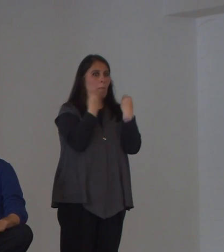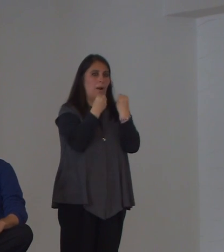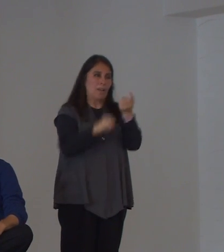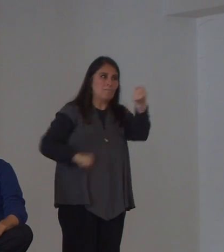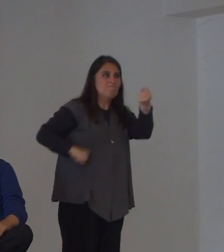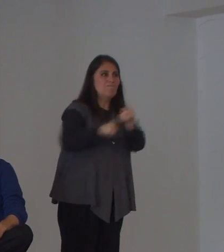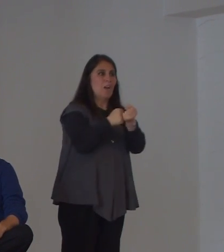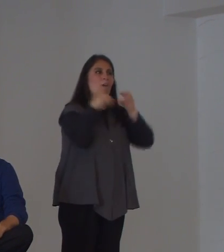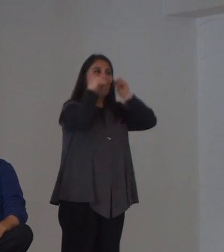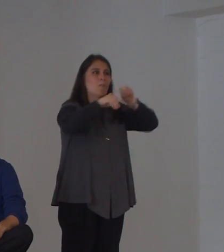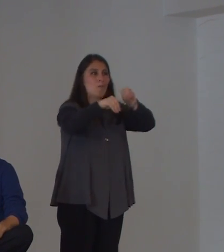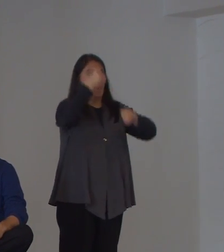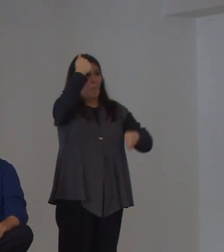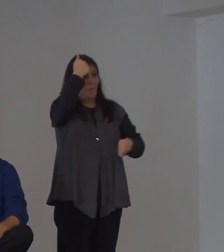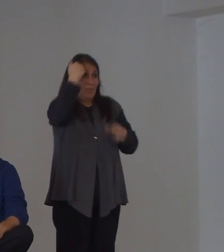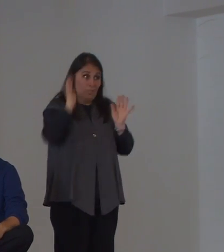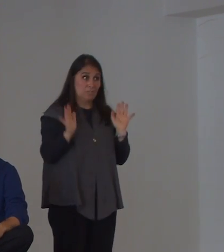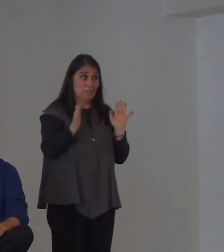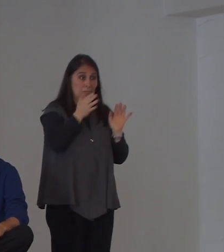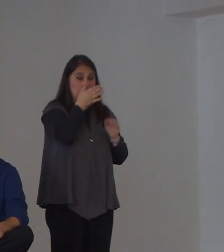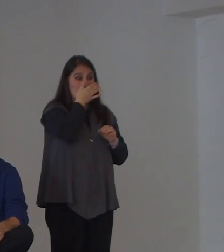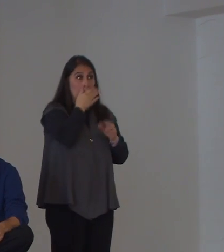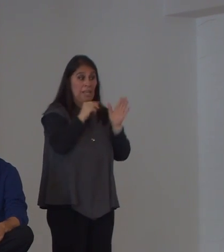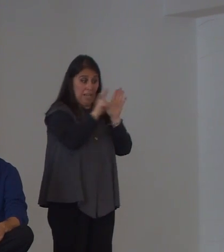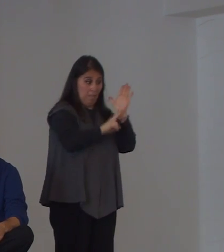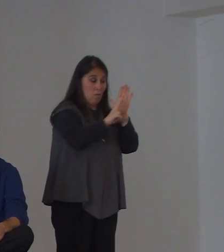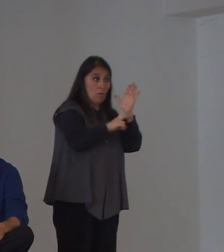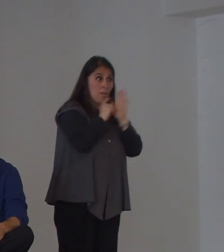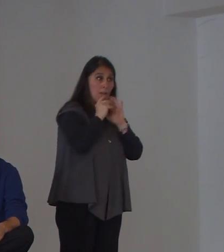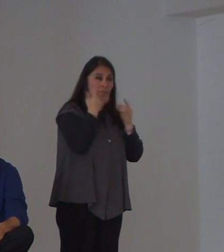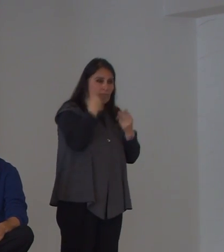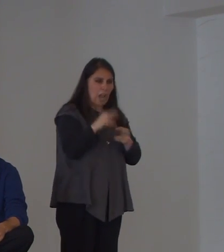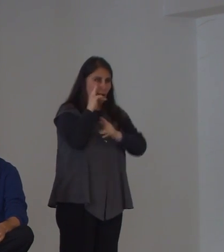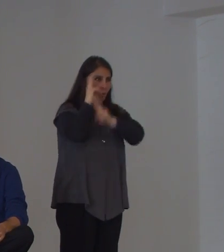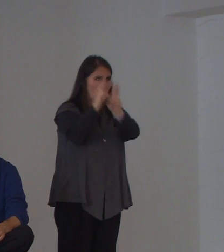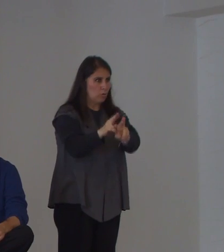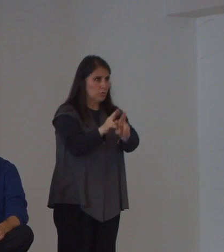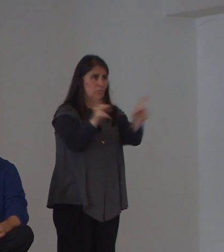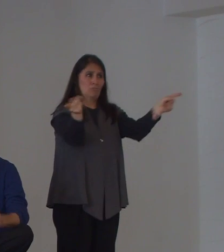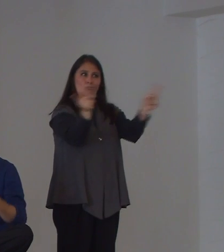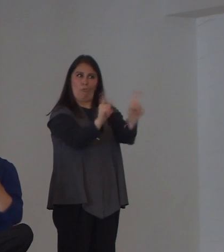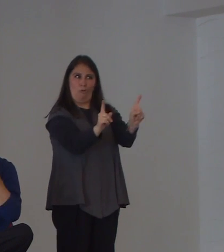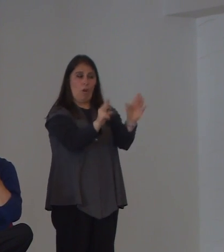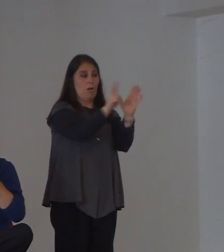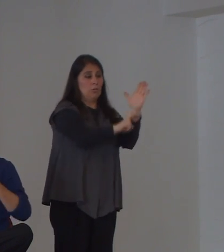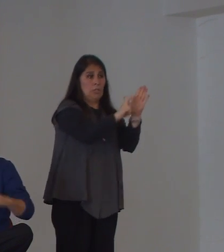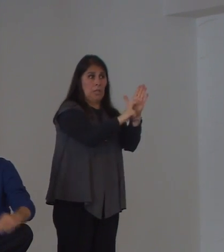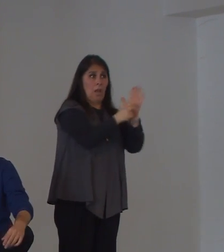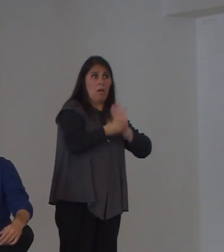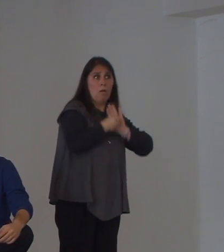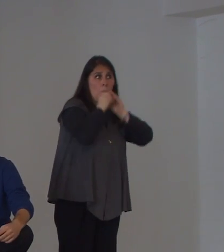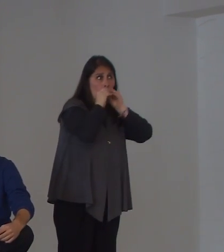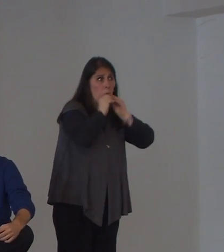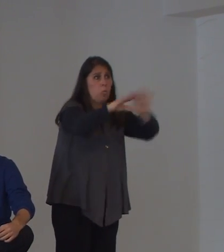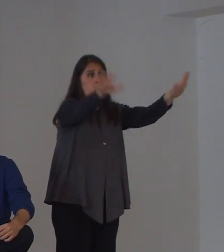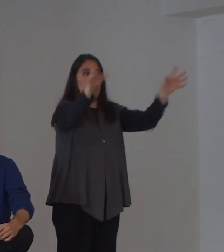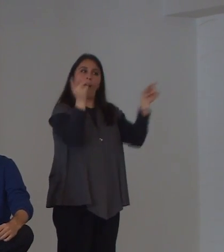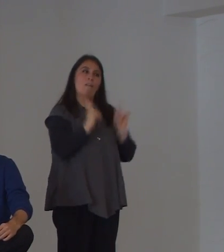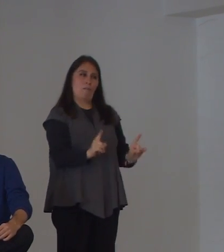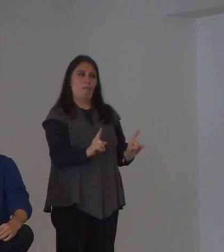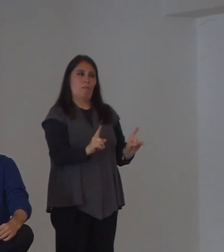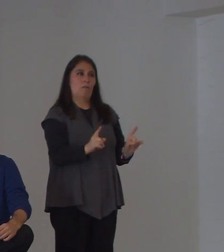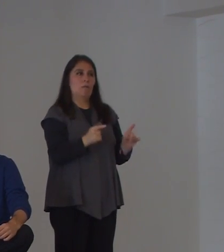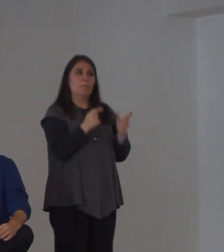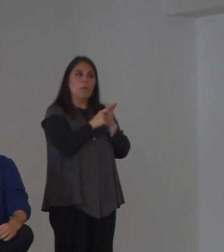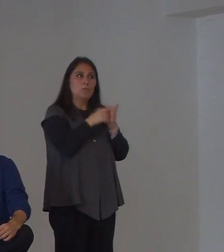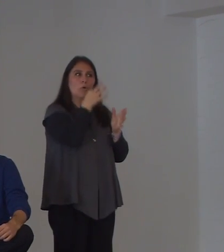maestros, aunque teóricamente eso no esté reconocido, aunque teóricamente eso no tenga una conclusión. Entonces, esas pistas ahí nos